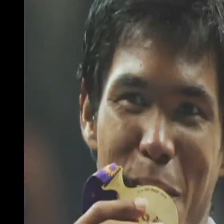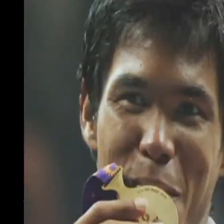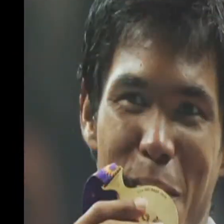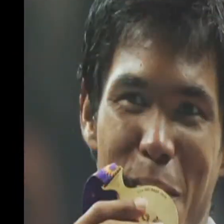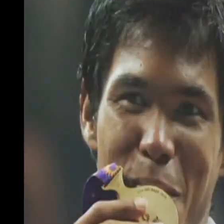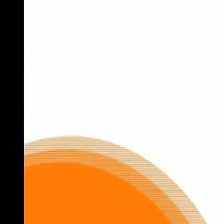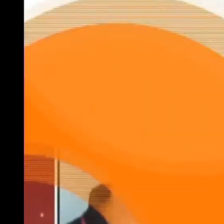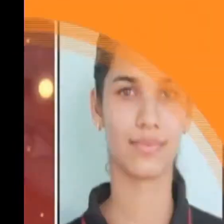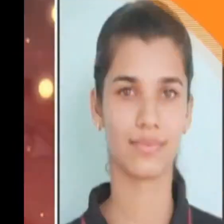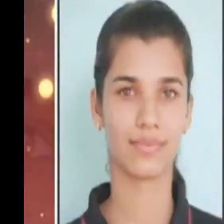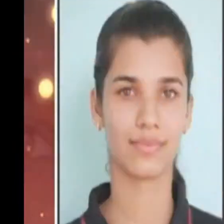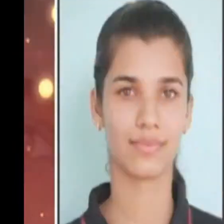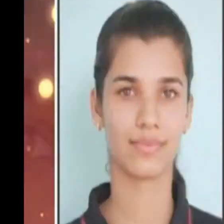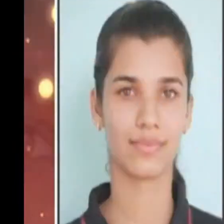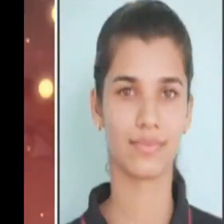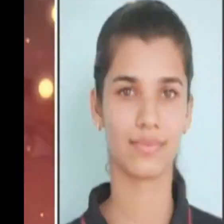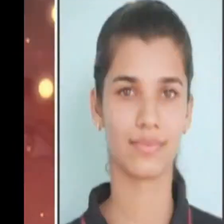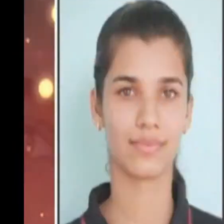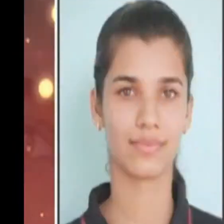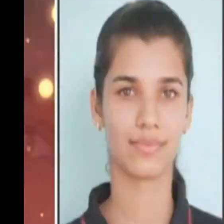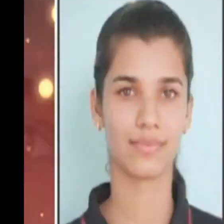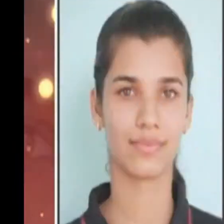स्वयं बने, हम